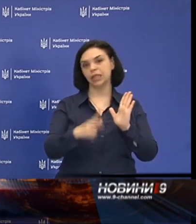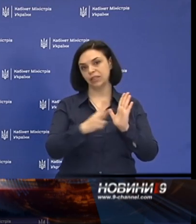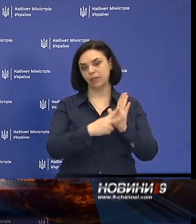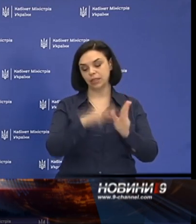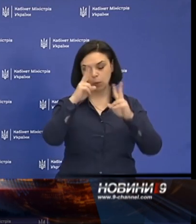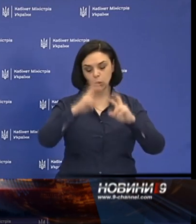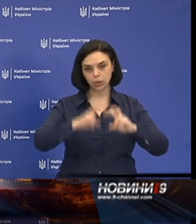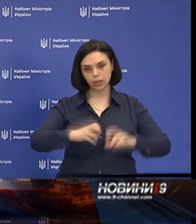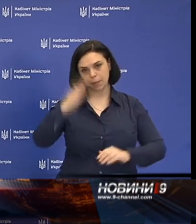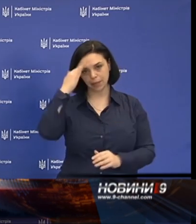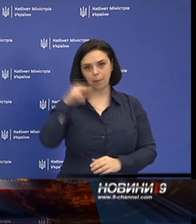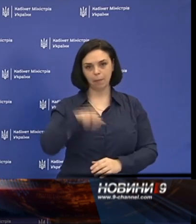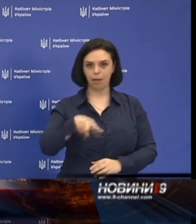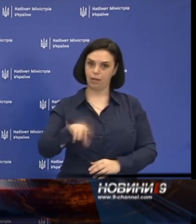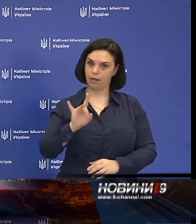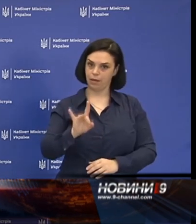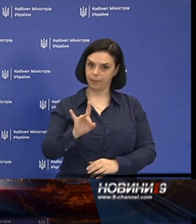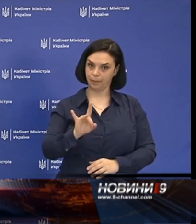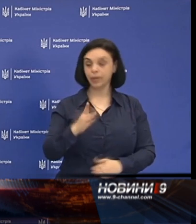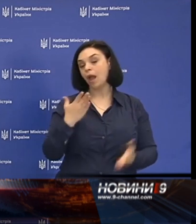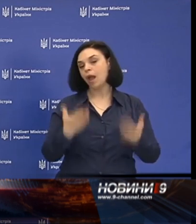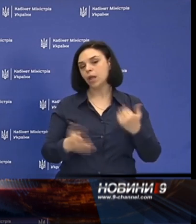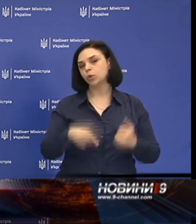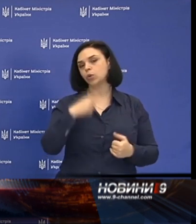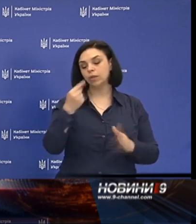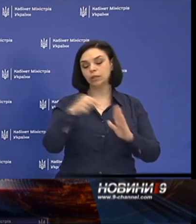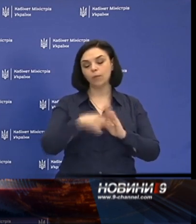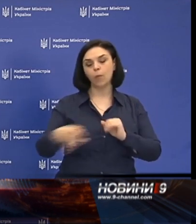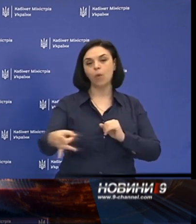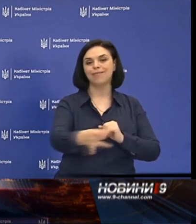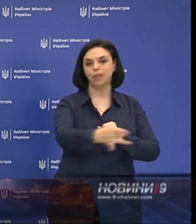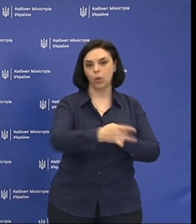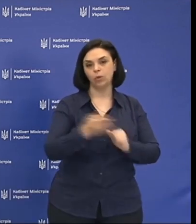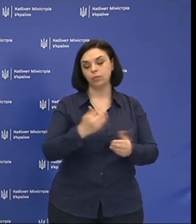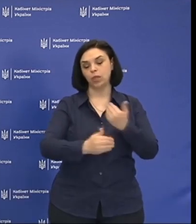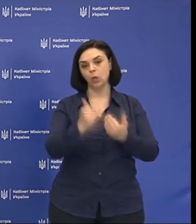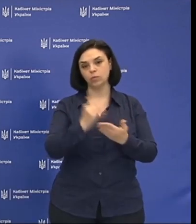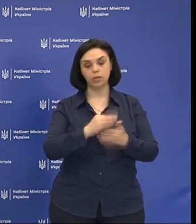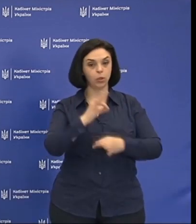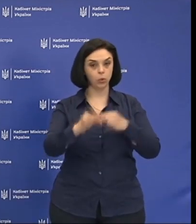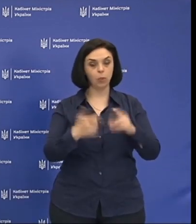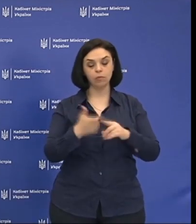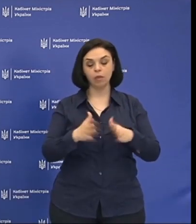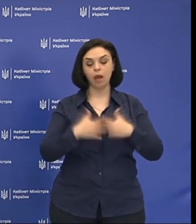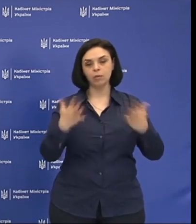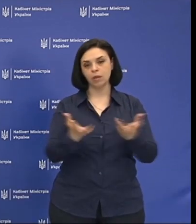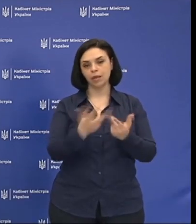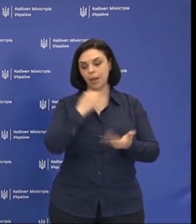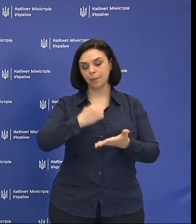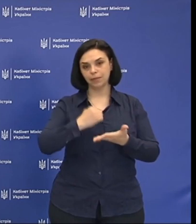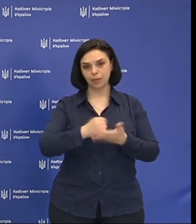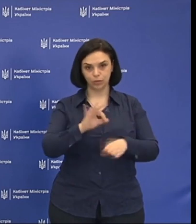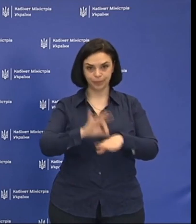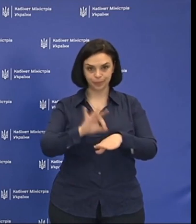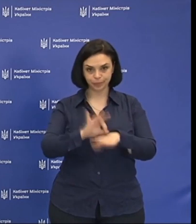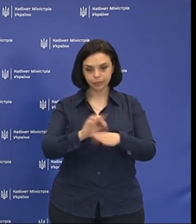8568 досліджень методом ПЛР. Якщо говорити в розрізі регіонів, то за останню добу найбільша кількість підтверджених